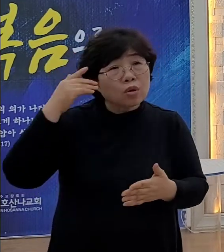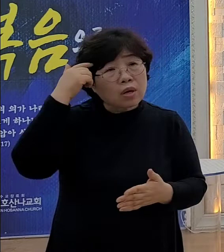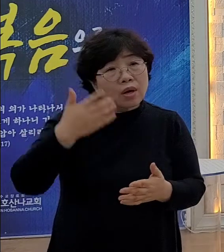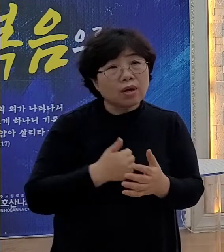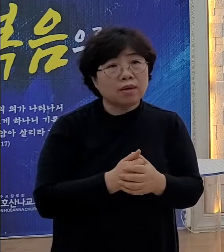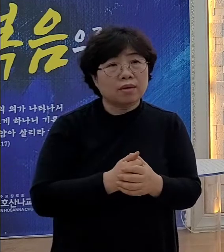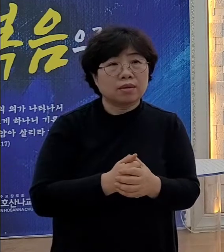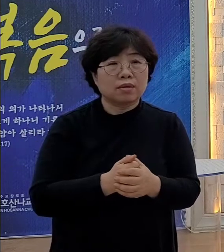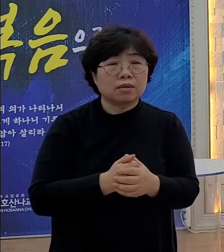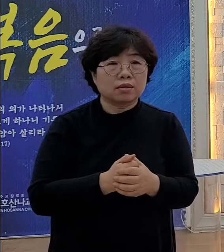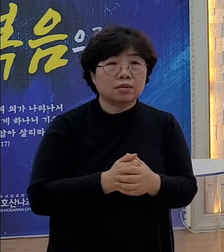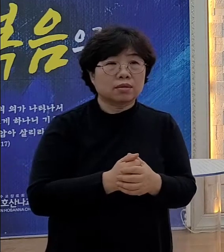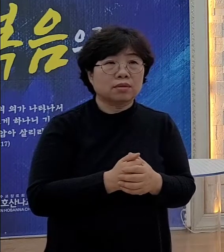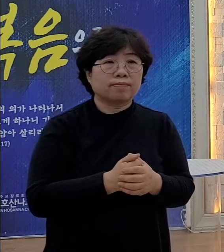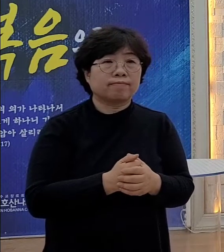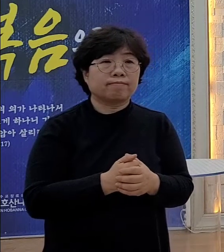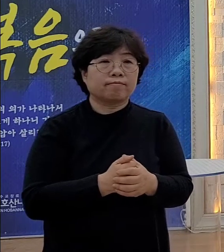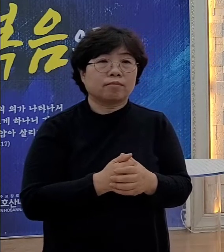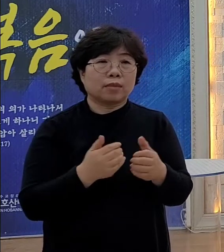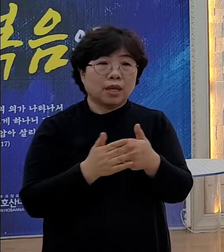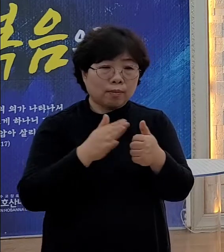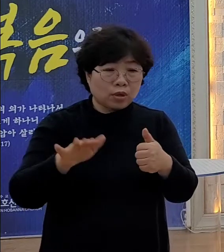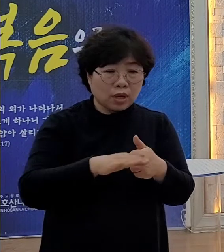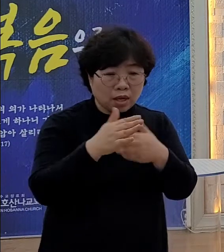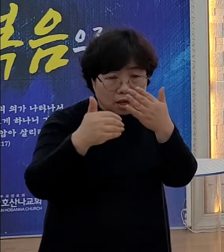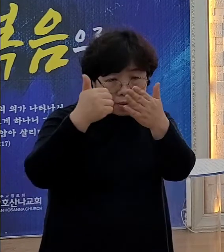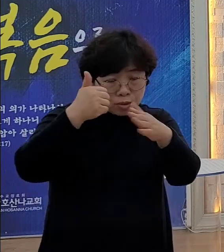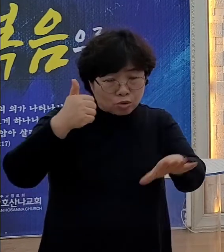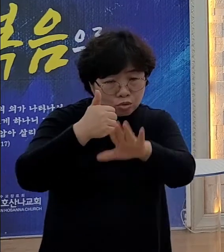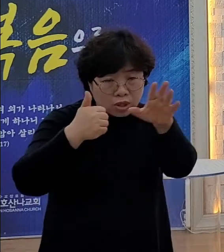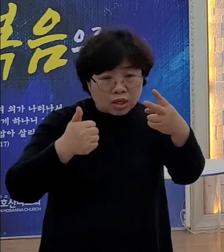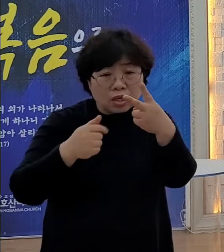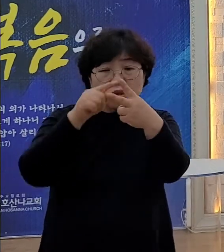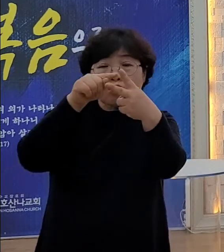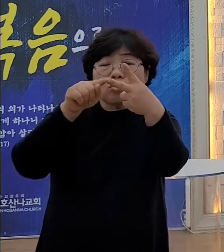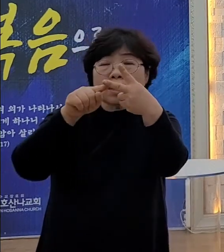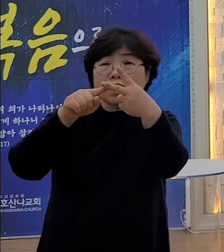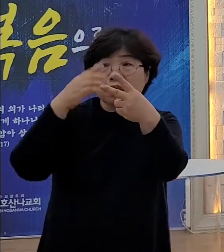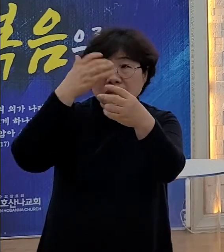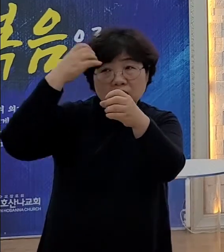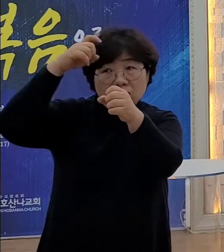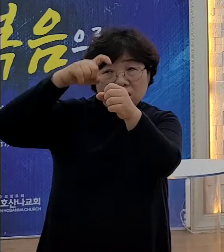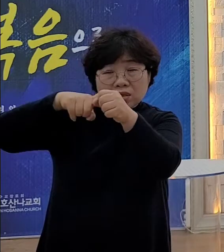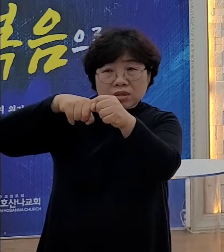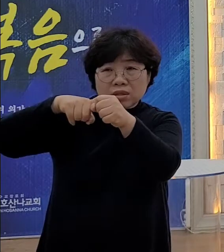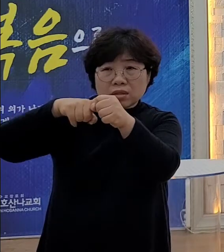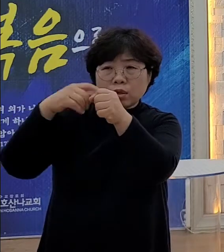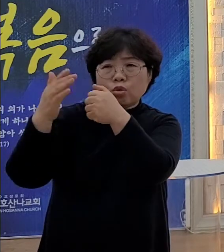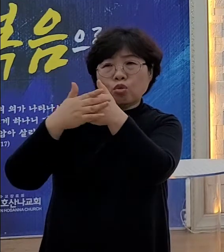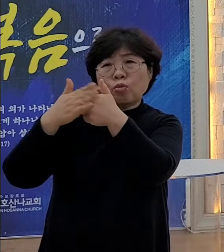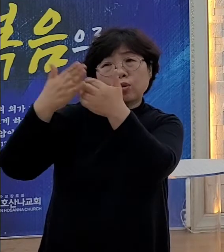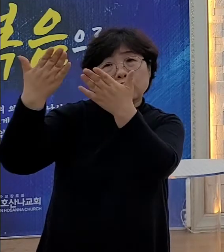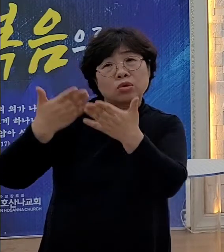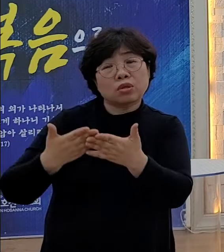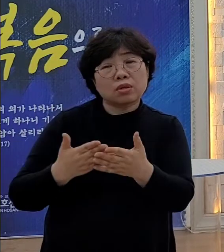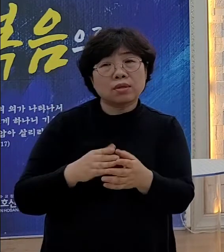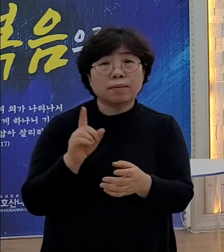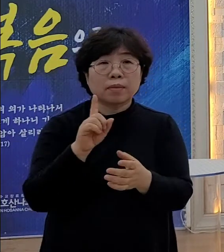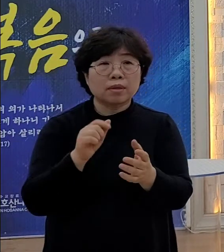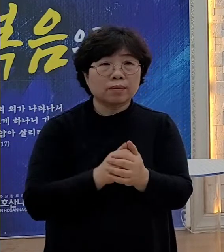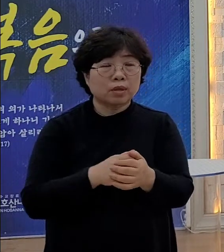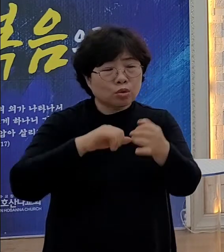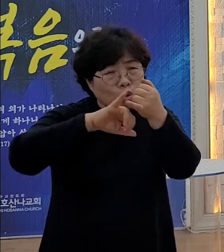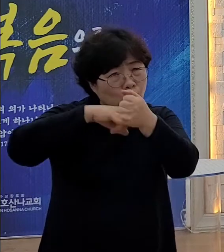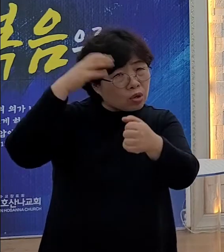할까? 그래서 하나님은 우리에게 두 가지 영적 어플을 주셨어요. 여러분